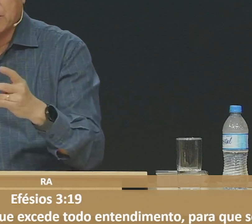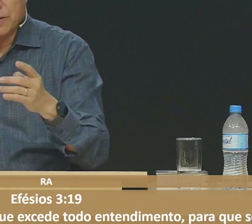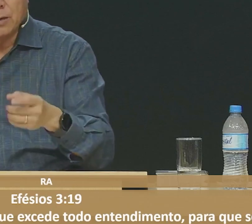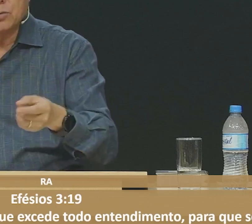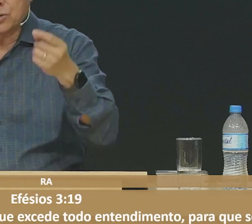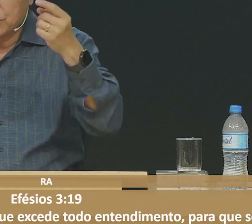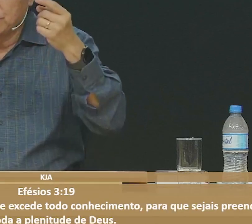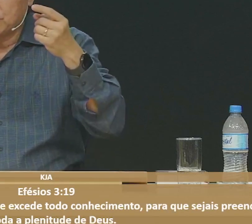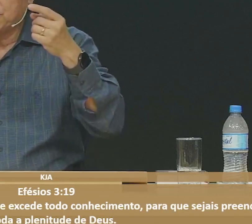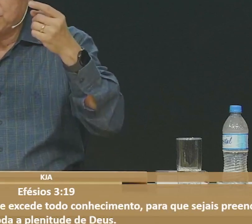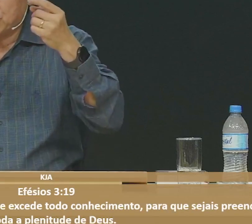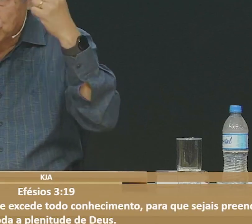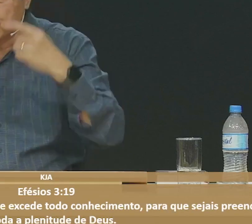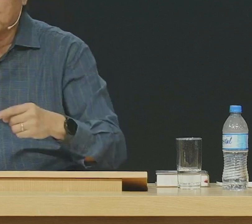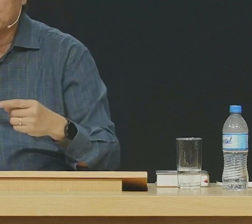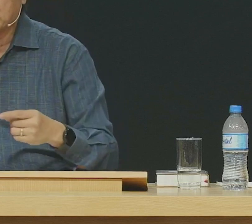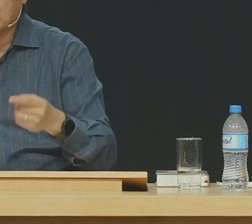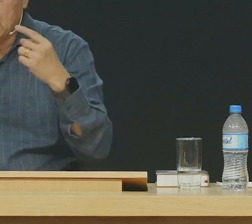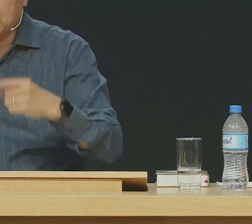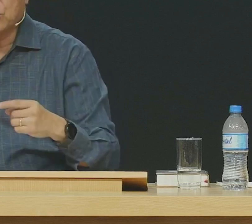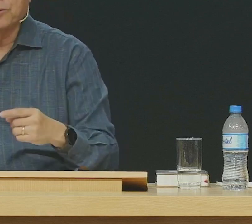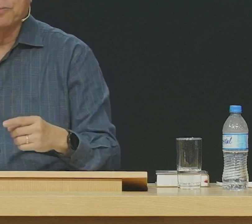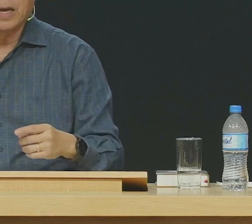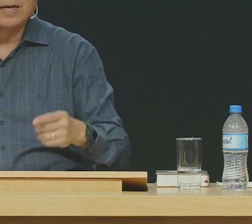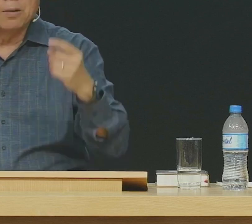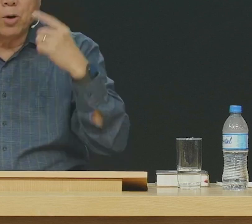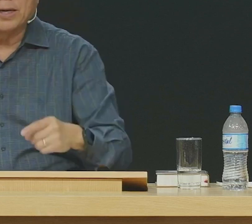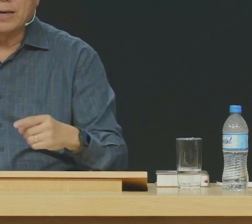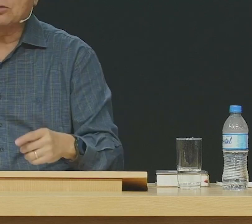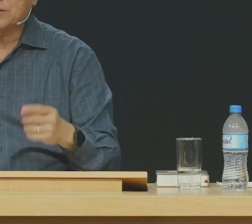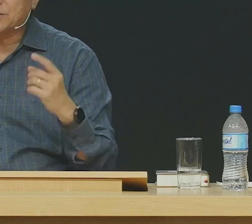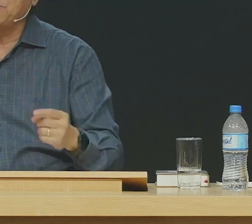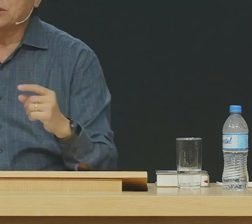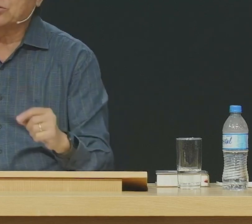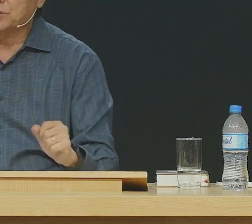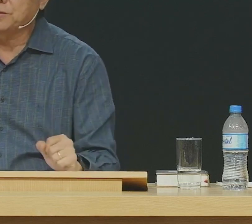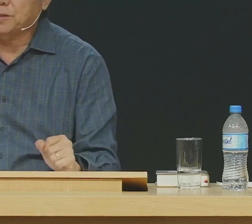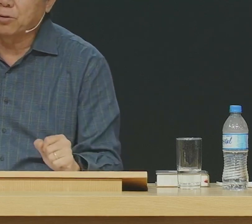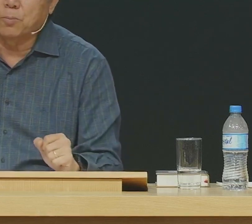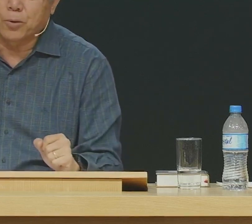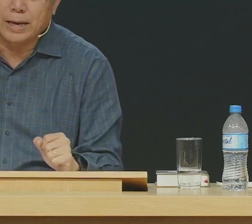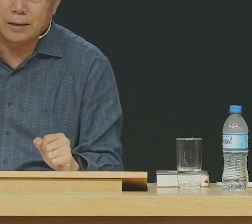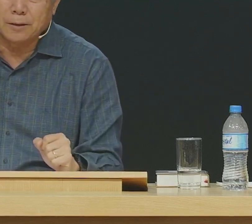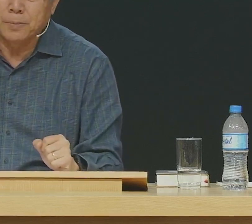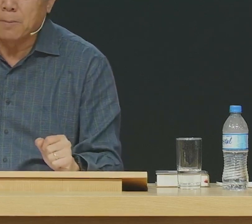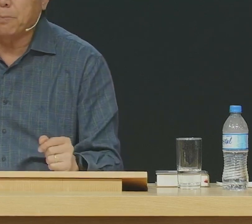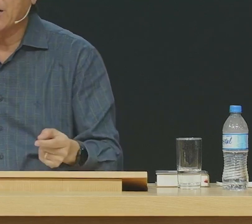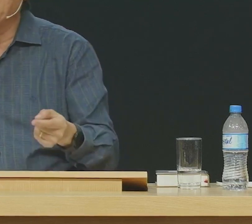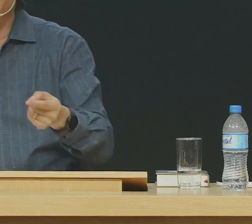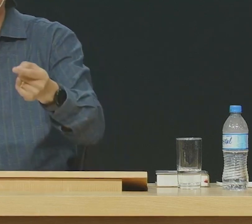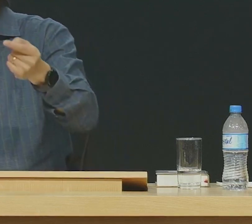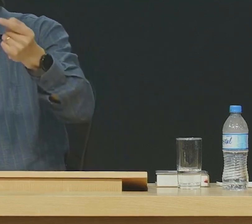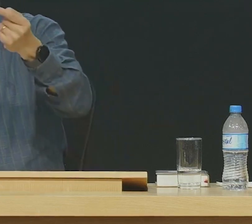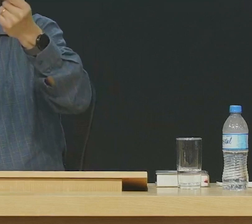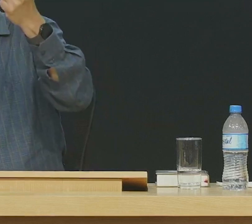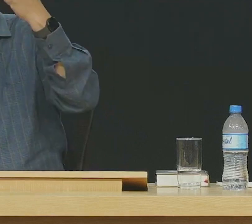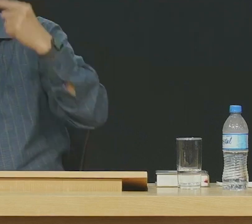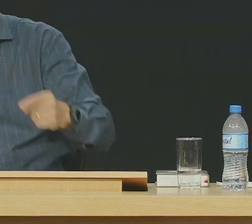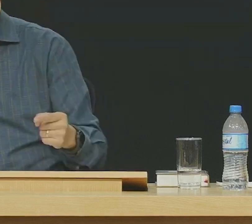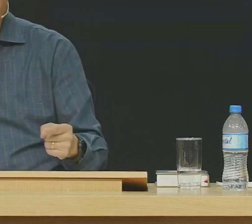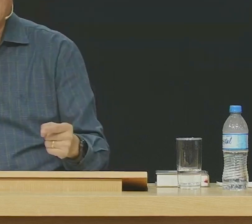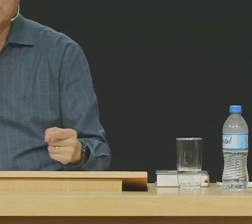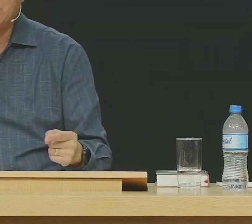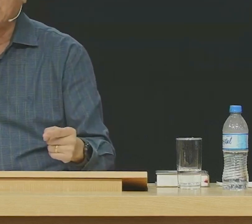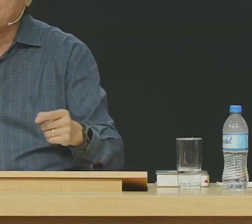lembram? Deus, Jesus, Cristo, Ele amou a igreja, a si mesmo se entregou por ela, para